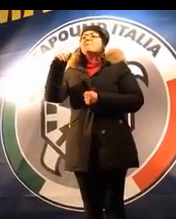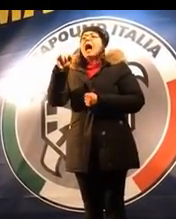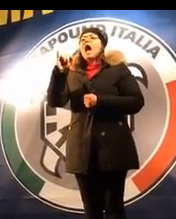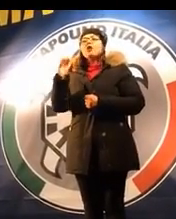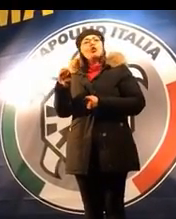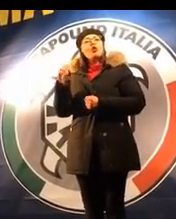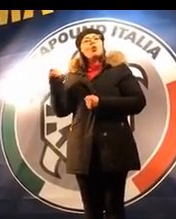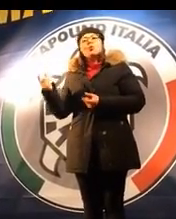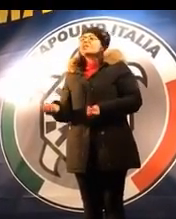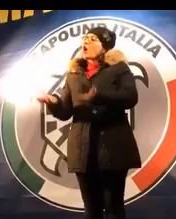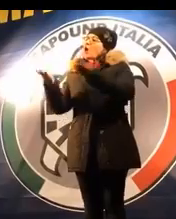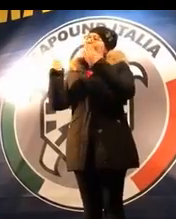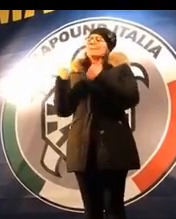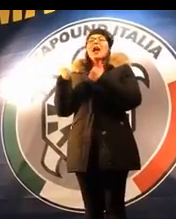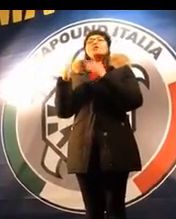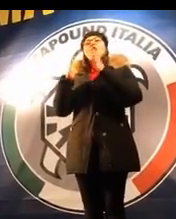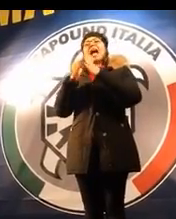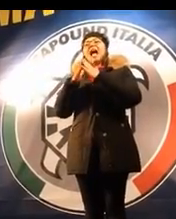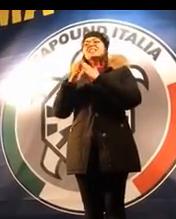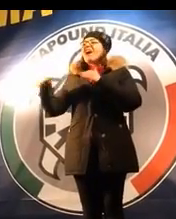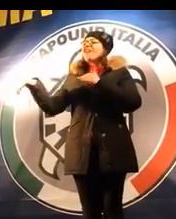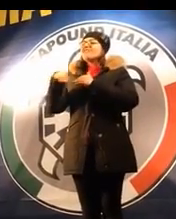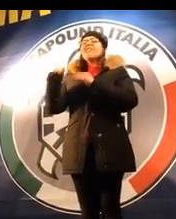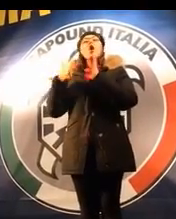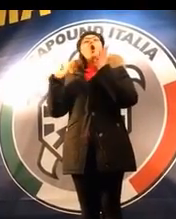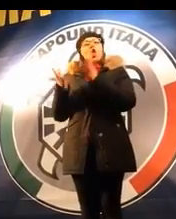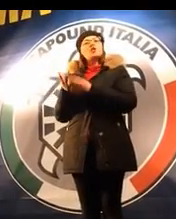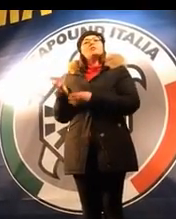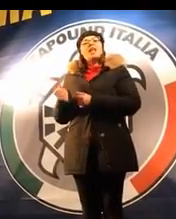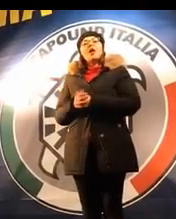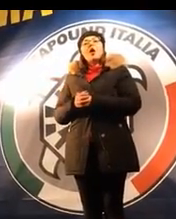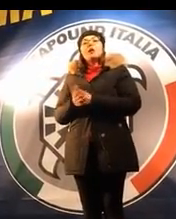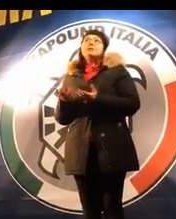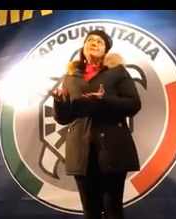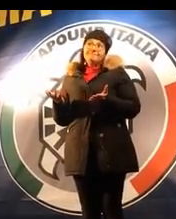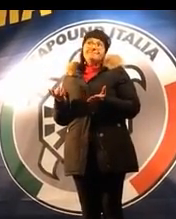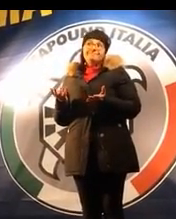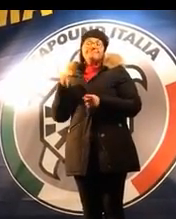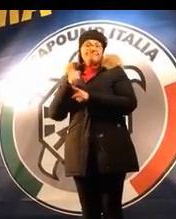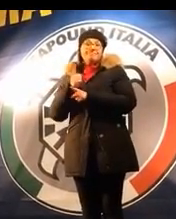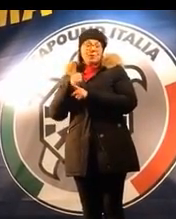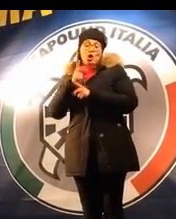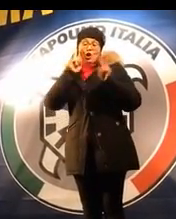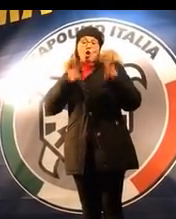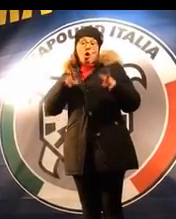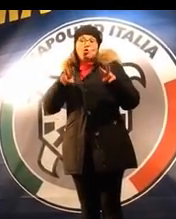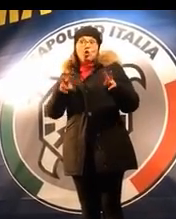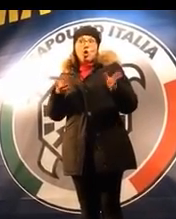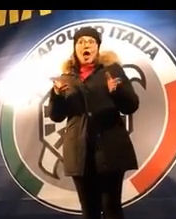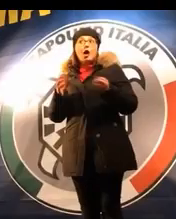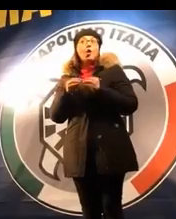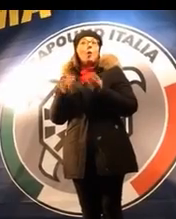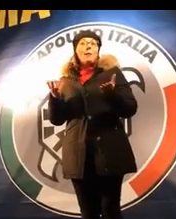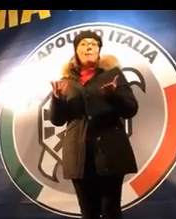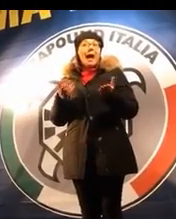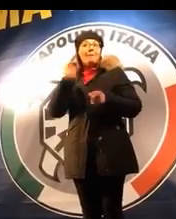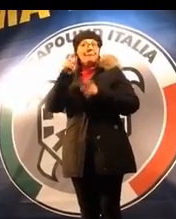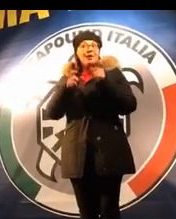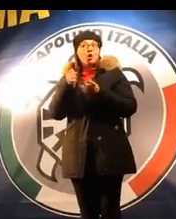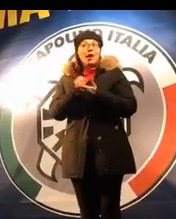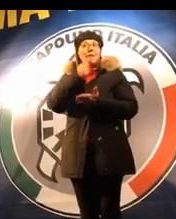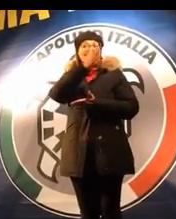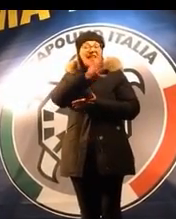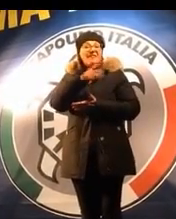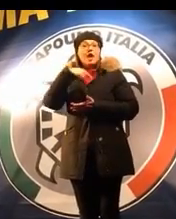casa a Via del Colosseo, quindi su questo sicuramente ci sarà da andare a farsi due risate, a controllare il perché e il per come, perché è molto strano